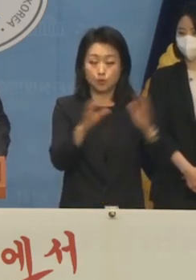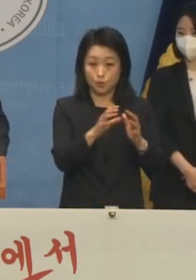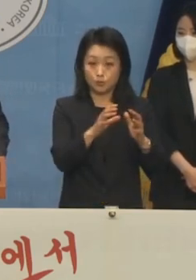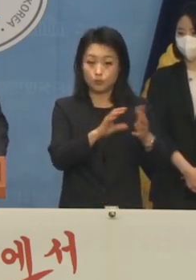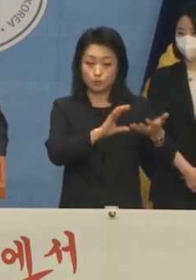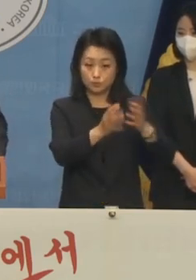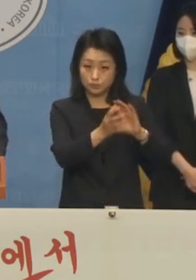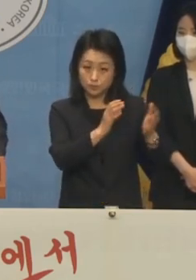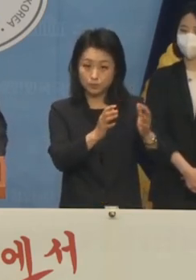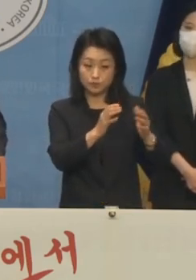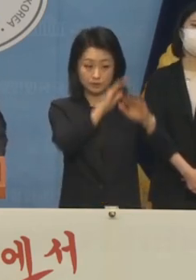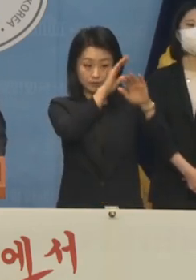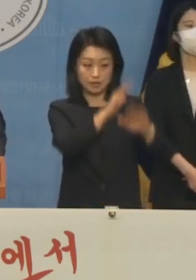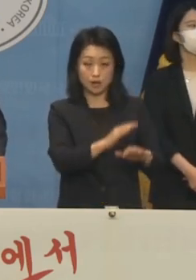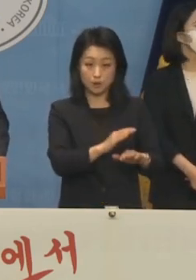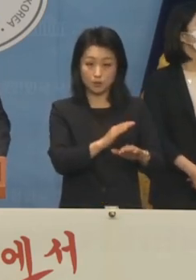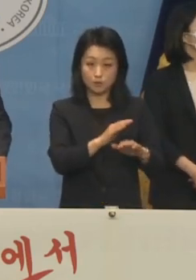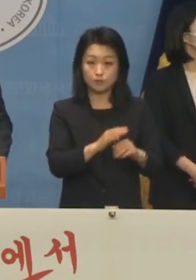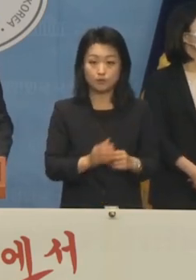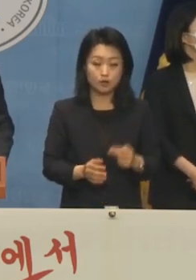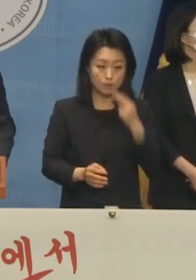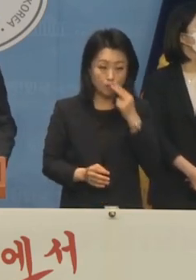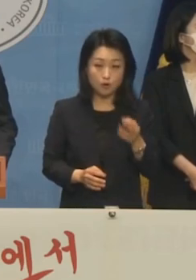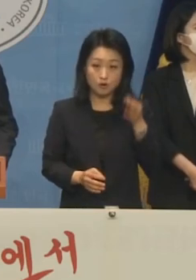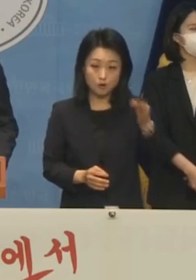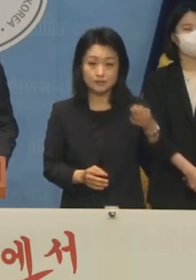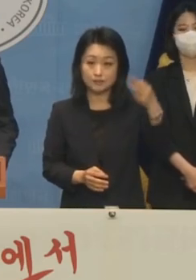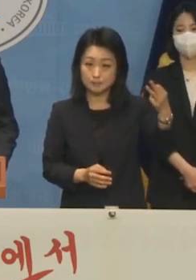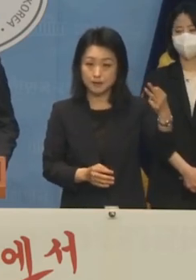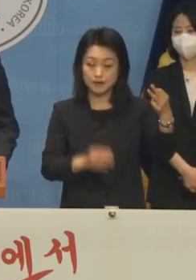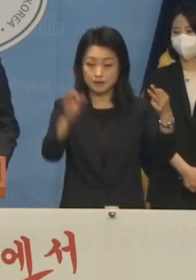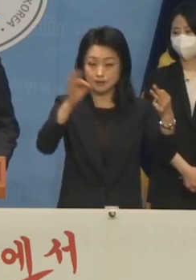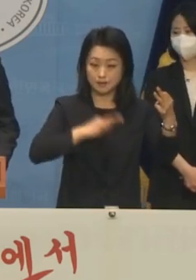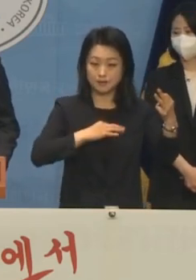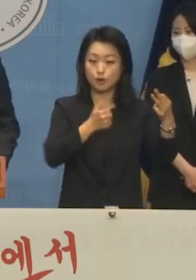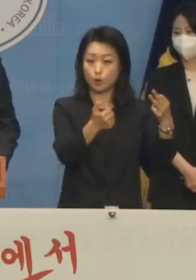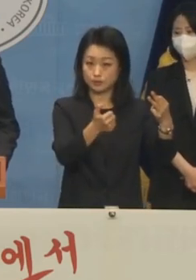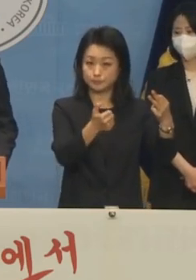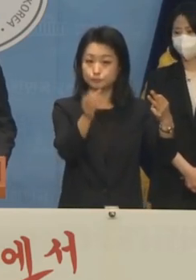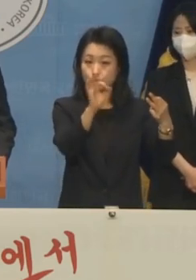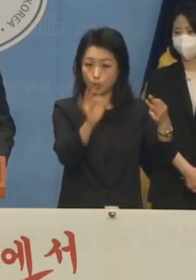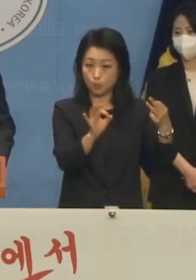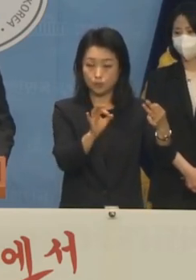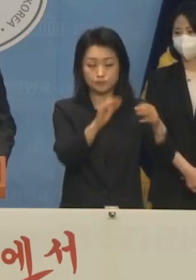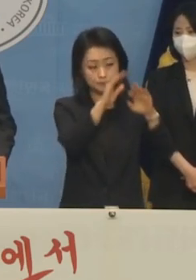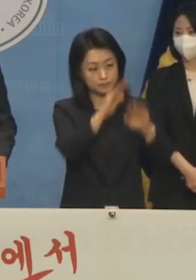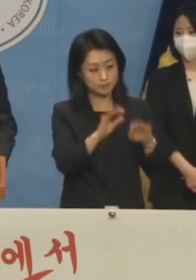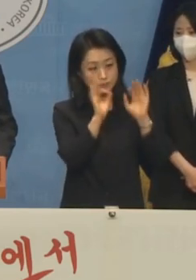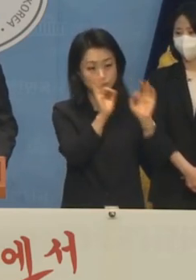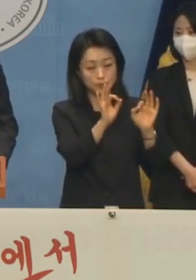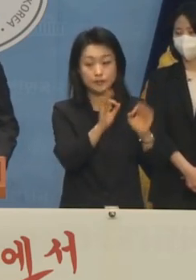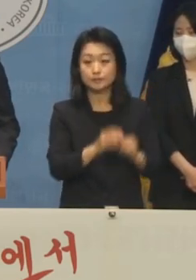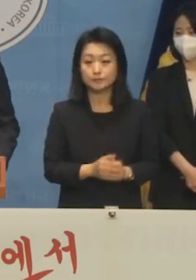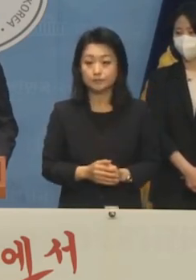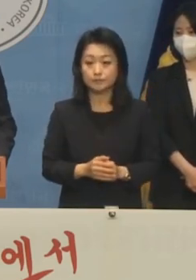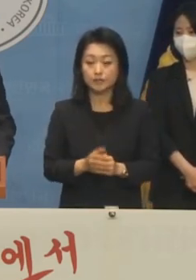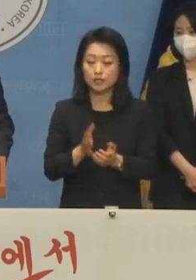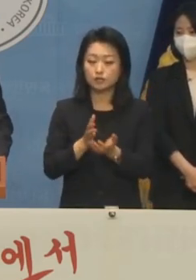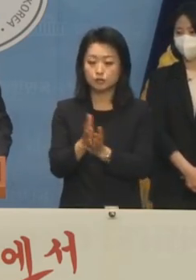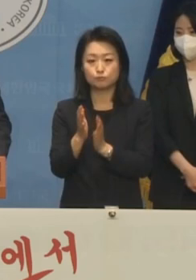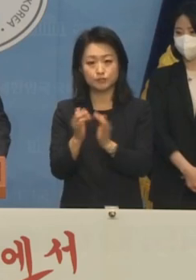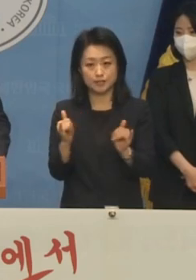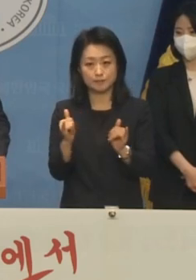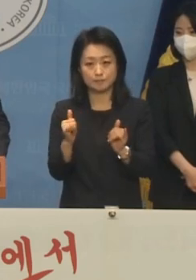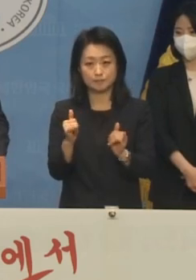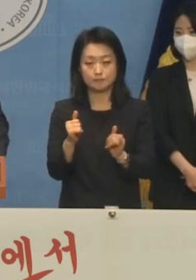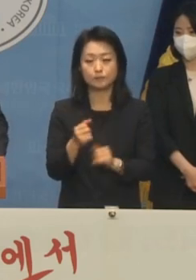공론회위원회가 내놓은 보험료율 13%, 소득대체율 50%안은 대다수 연금 전문가와